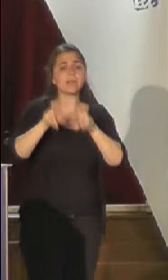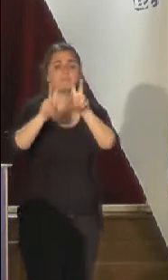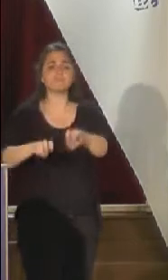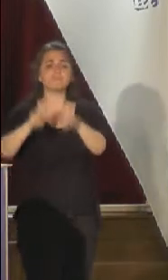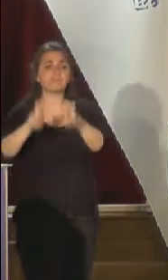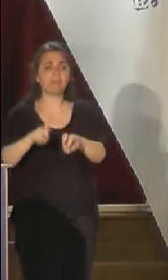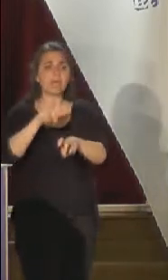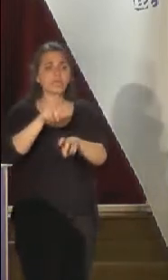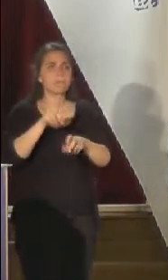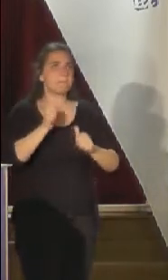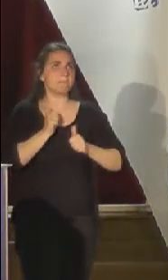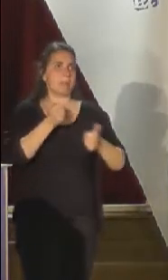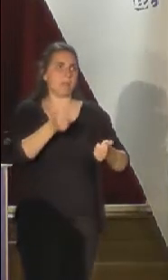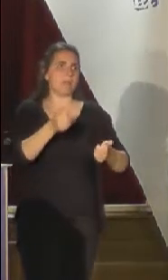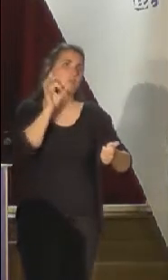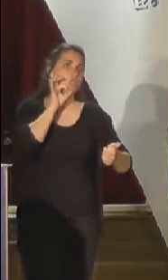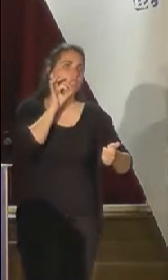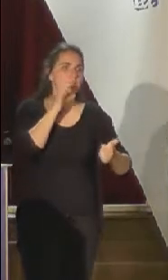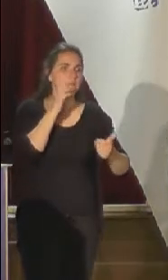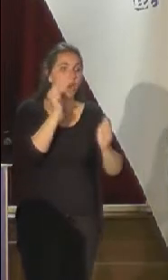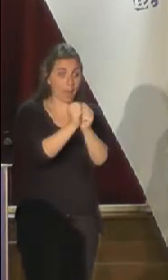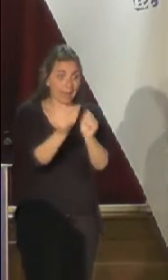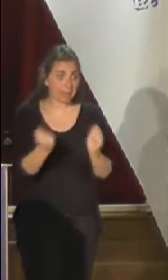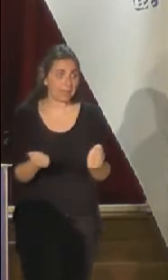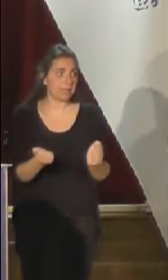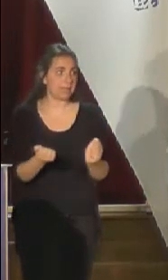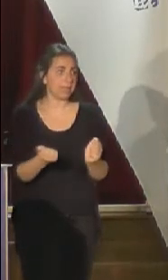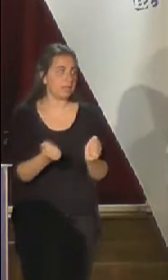XX, foi serva da